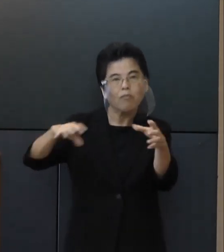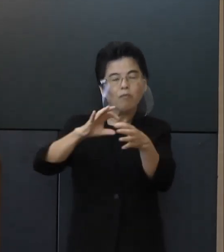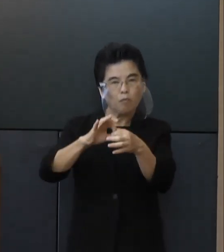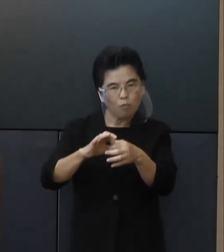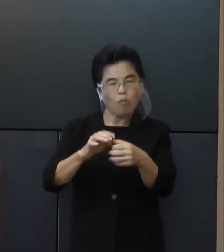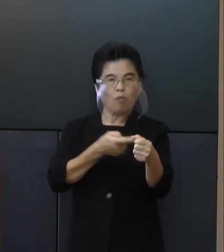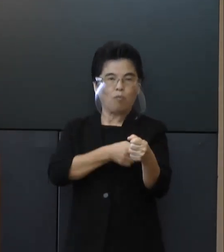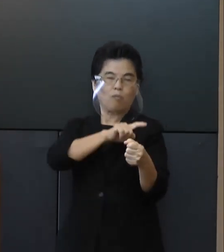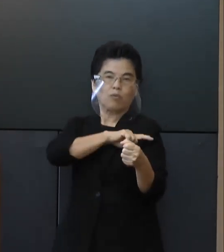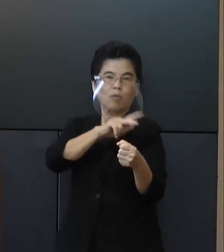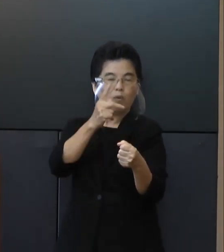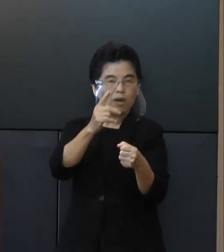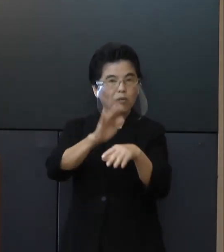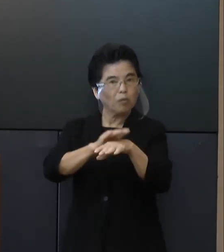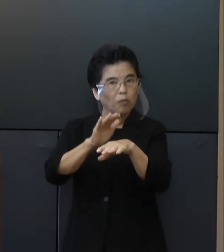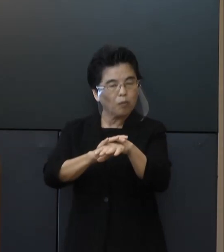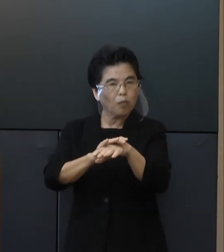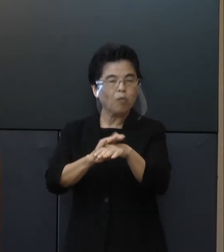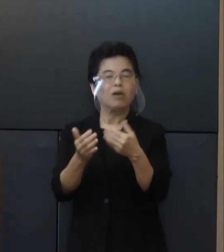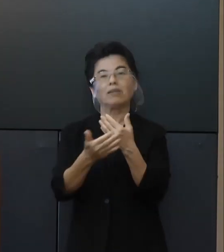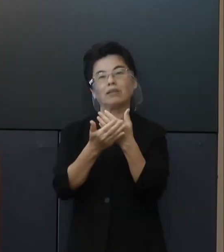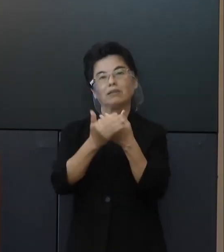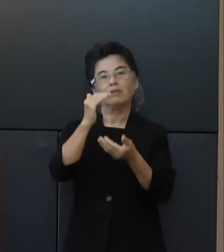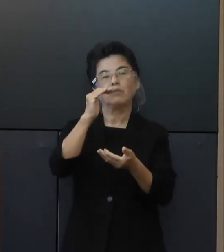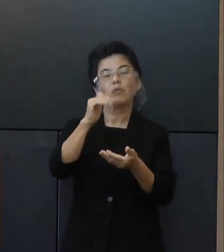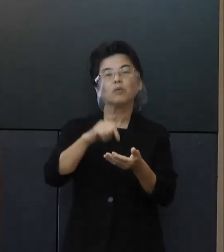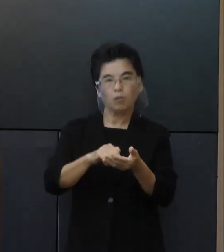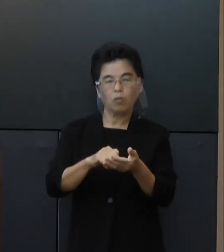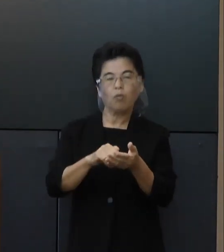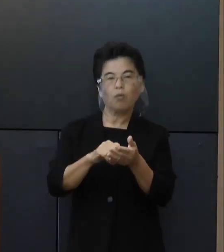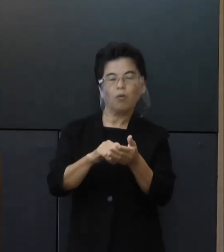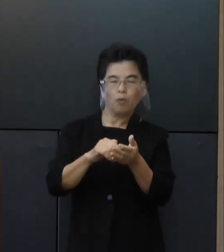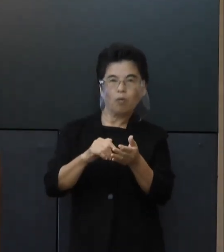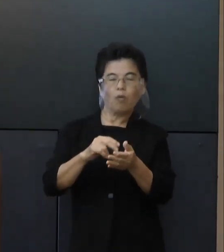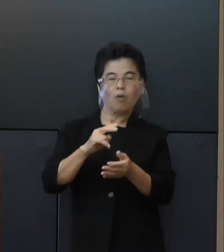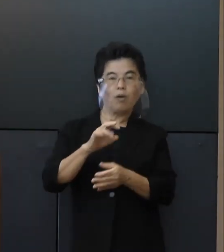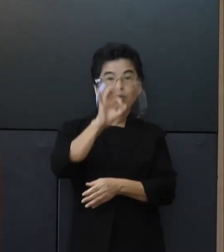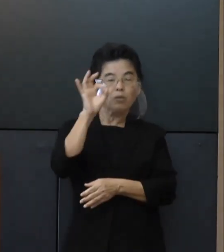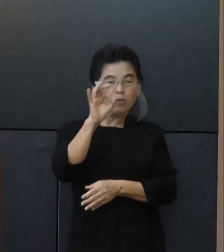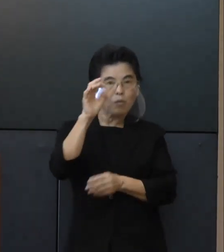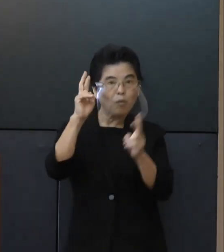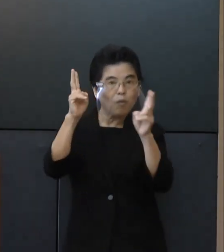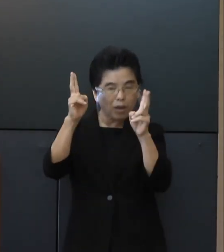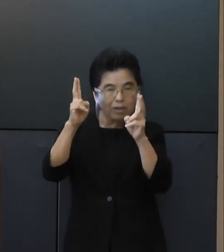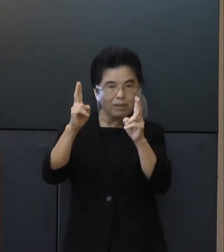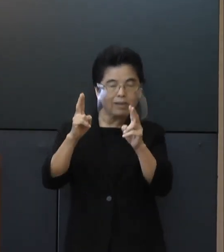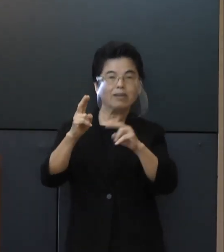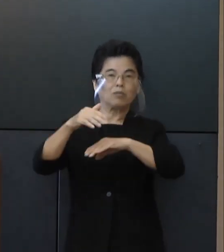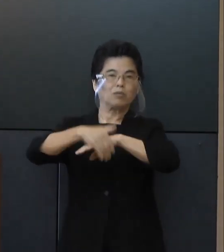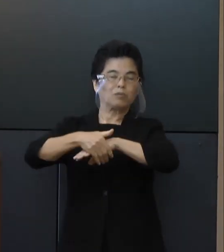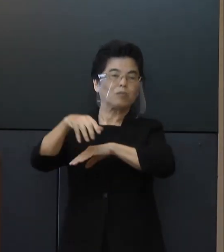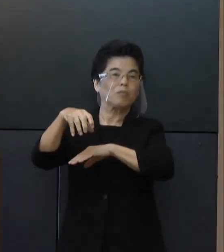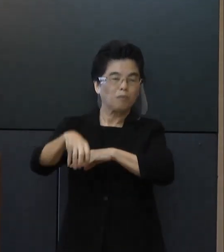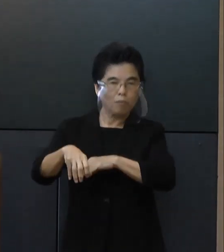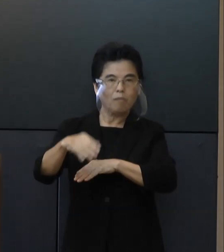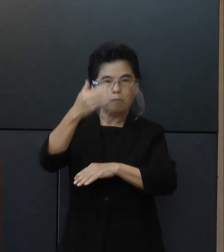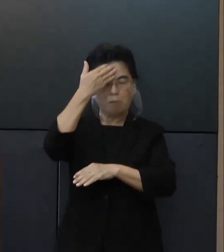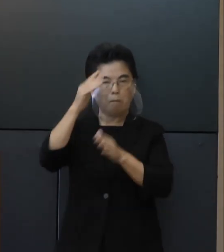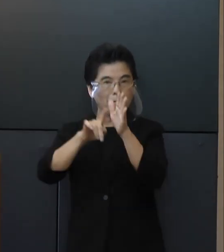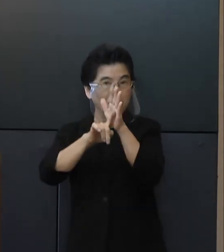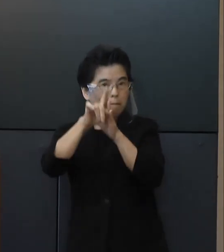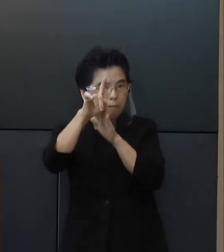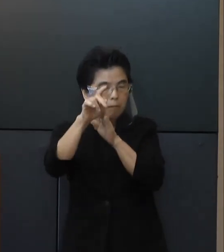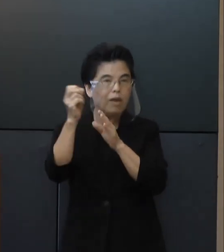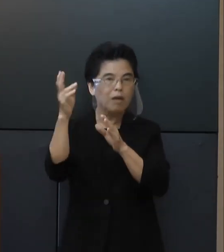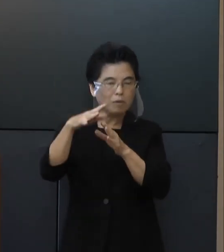化策が重要であるということから、旅行者専用相談センタータコを設置して発熱者や